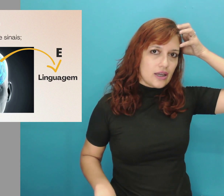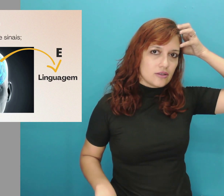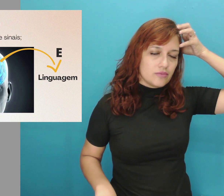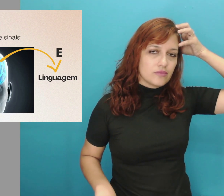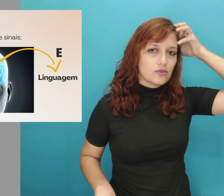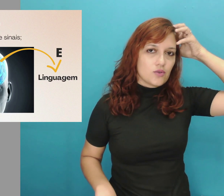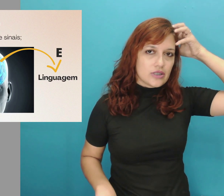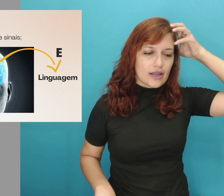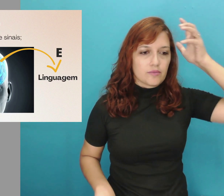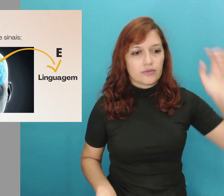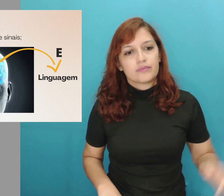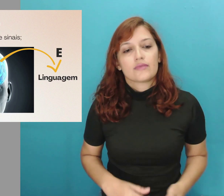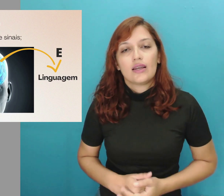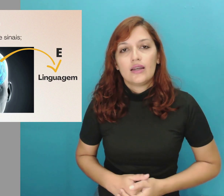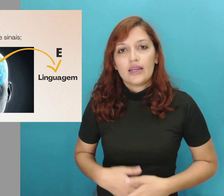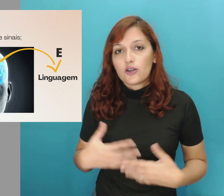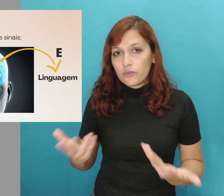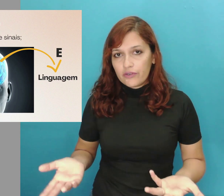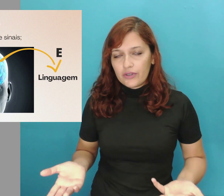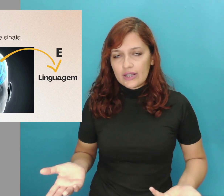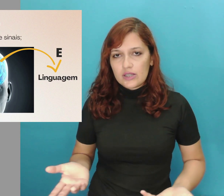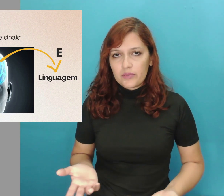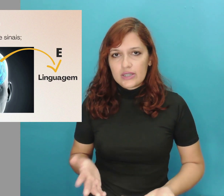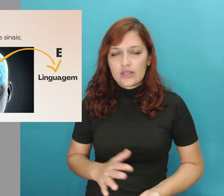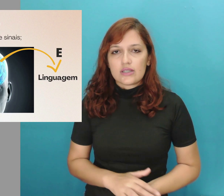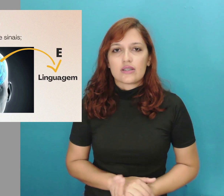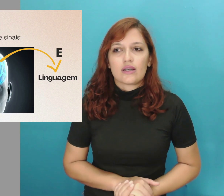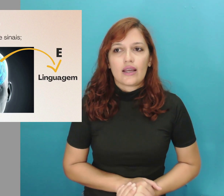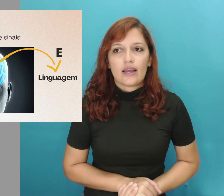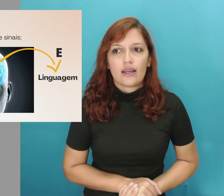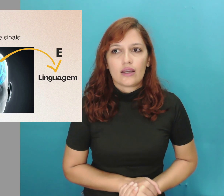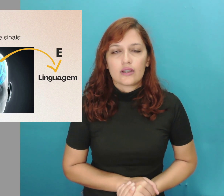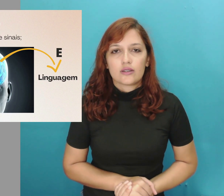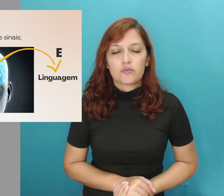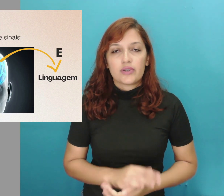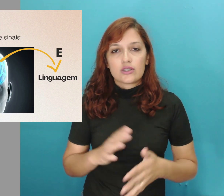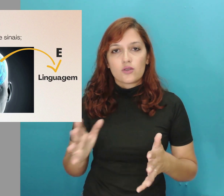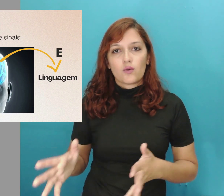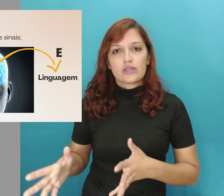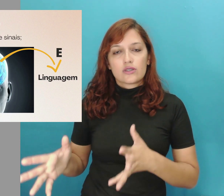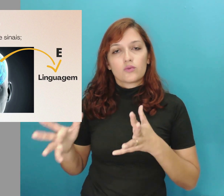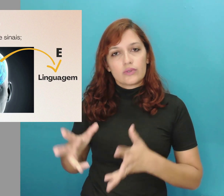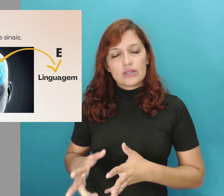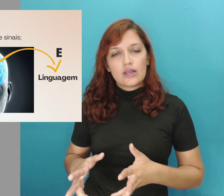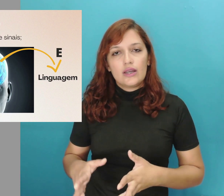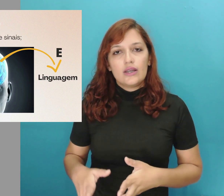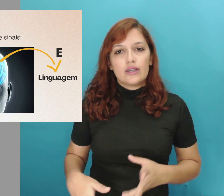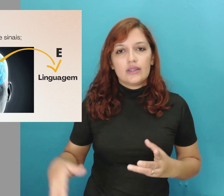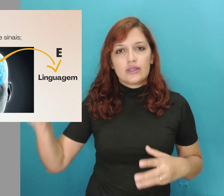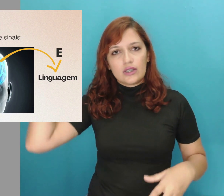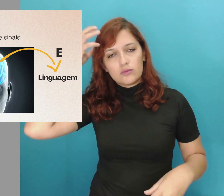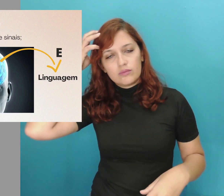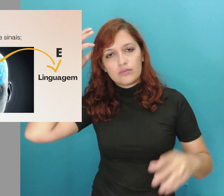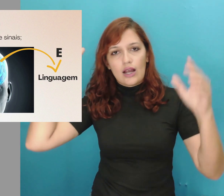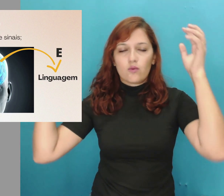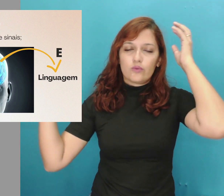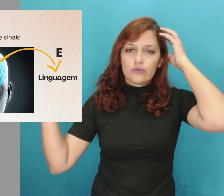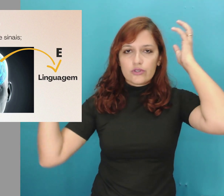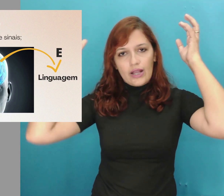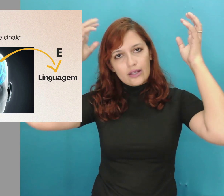esquerdo do cérebro. E como foi feita essa pesquisa? Pessoas surdas que tinham algum dos lados